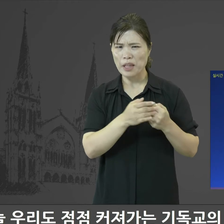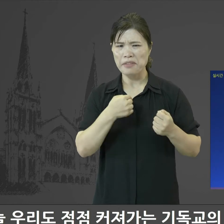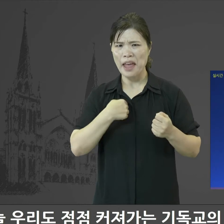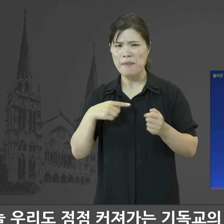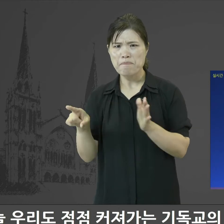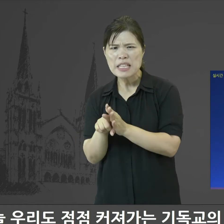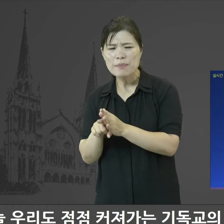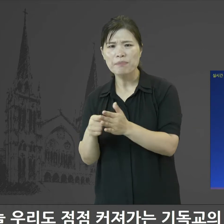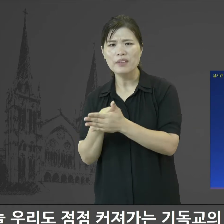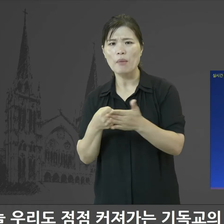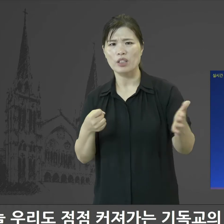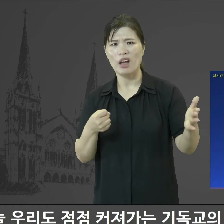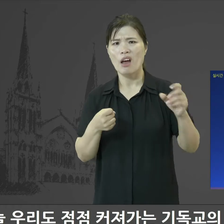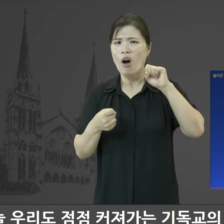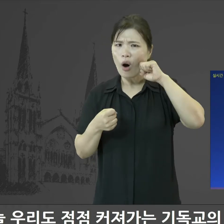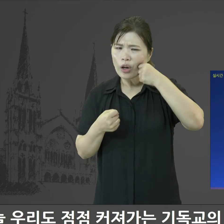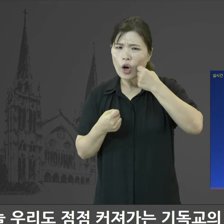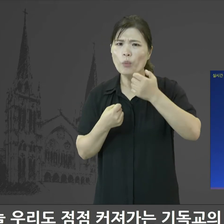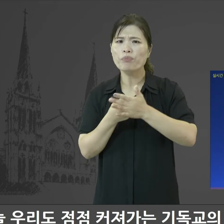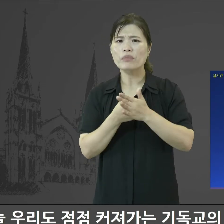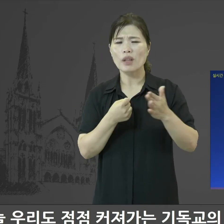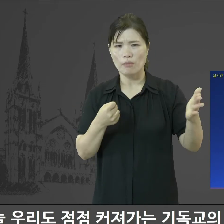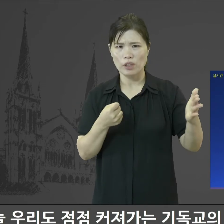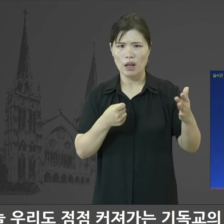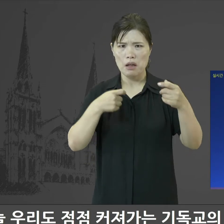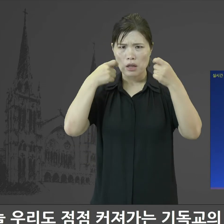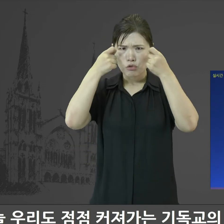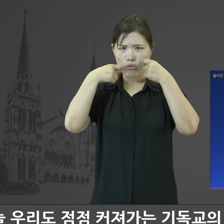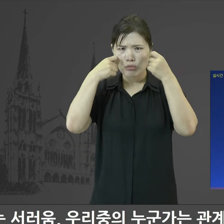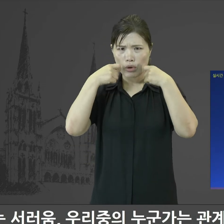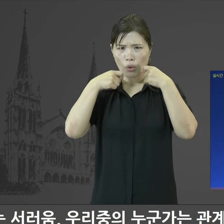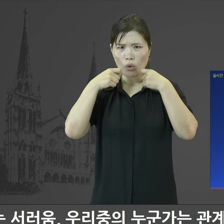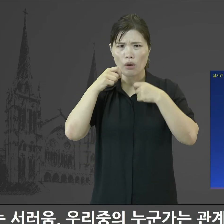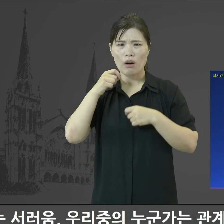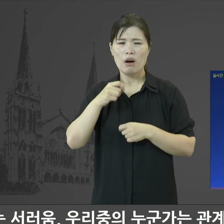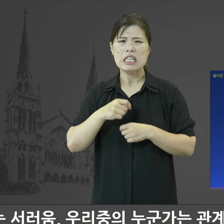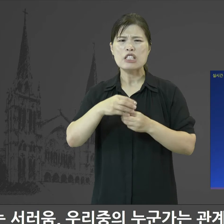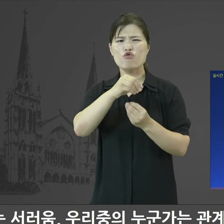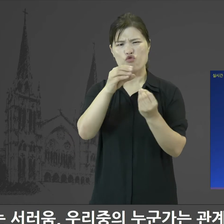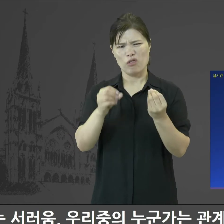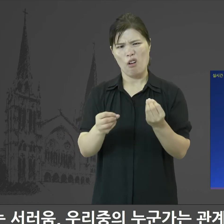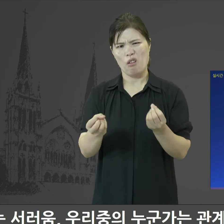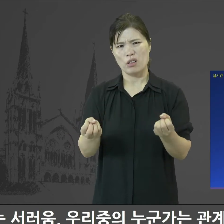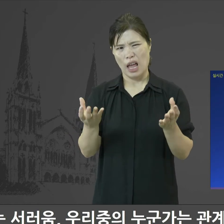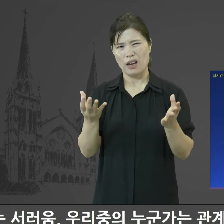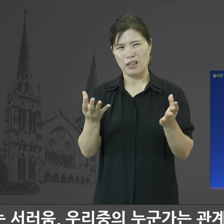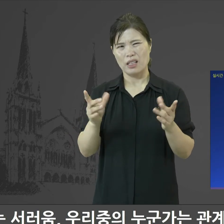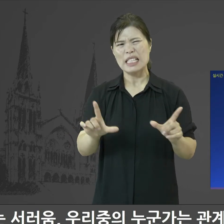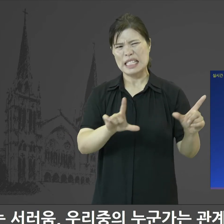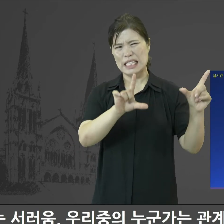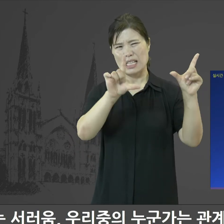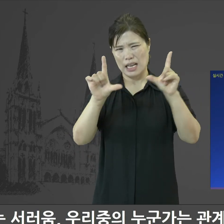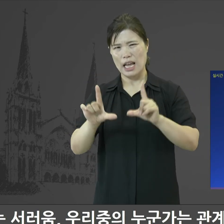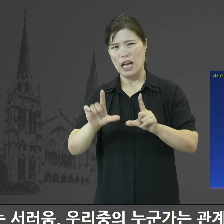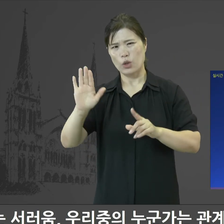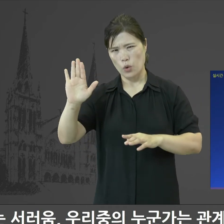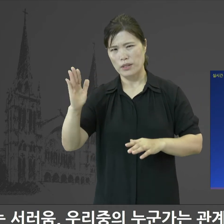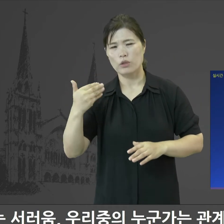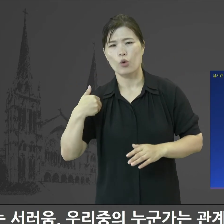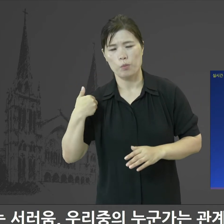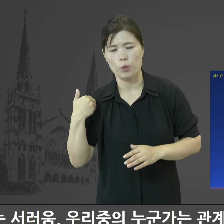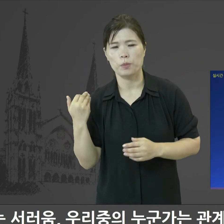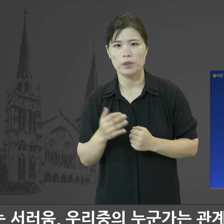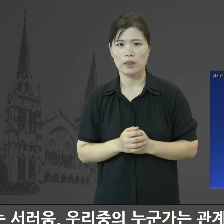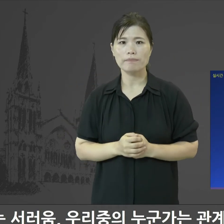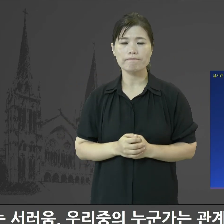혹은 그 어떤 어려움 때문에 또 눈물로 이 3일간을 지새야 하지 않겠습니까? 그리고 여러분,